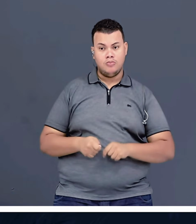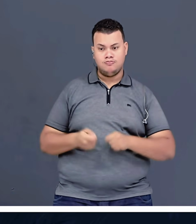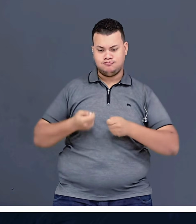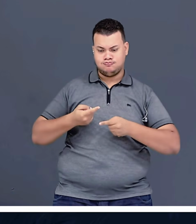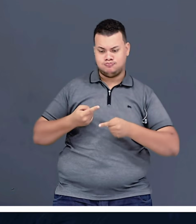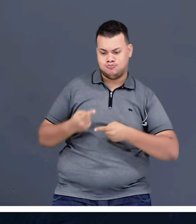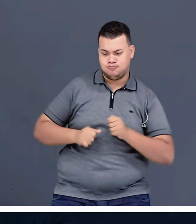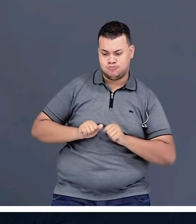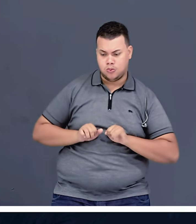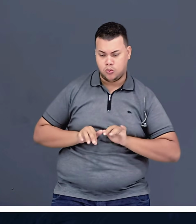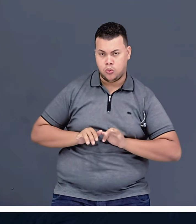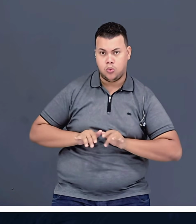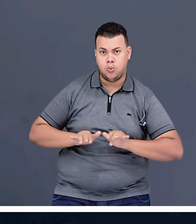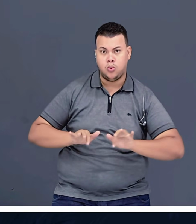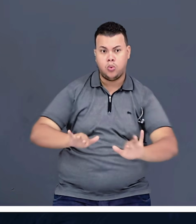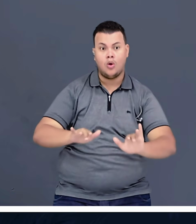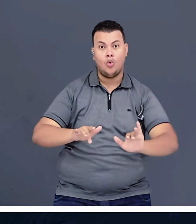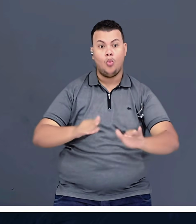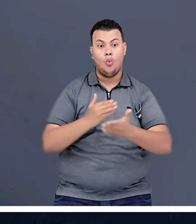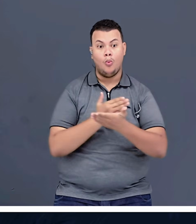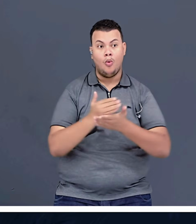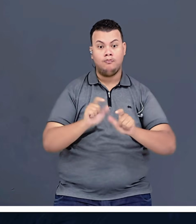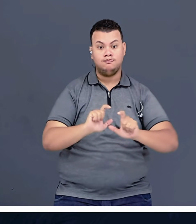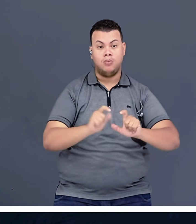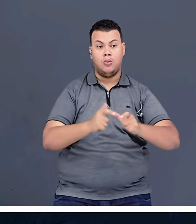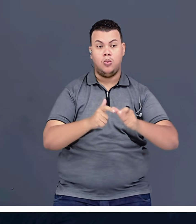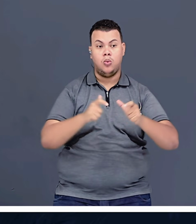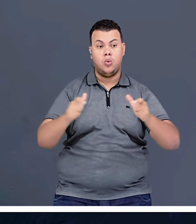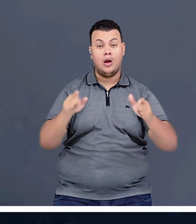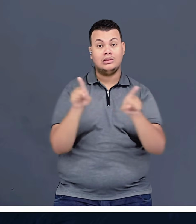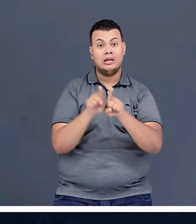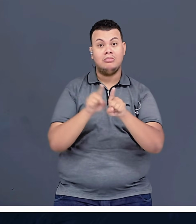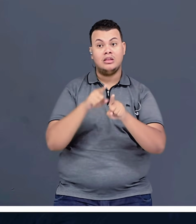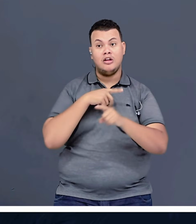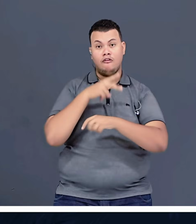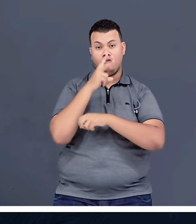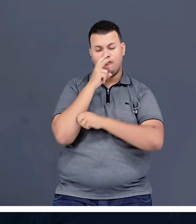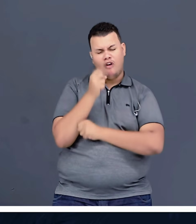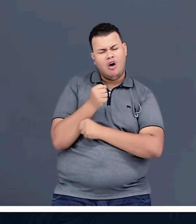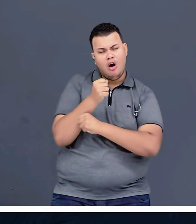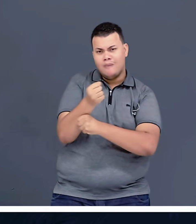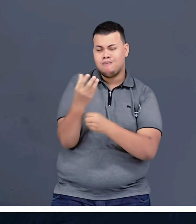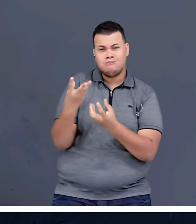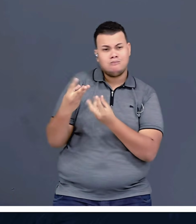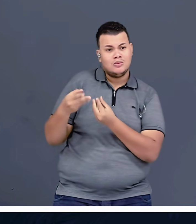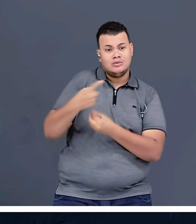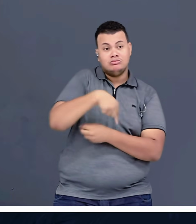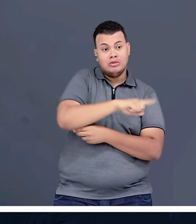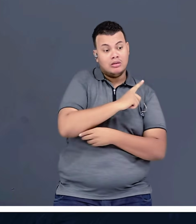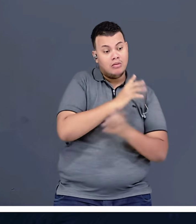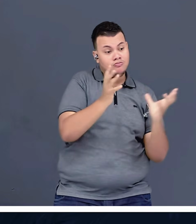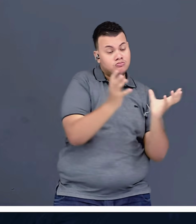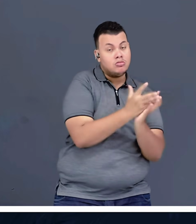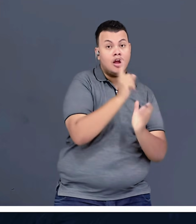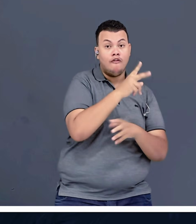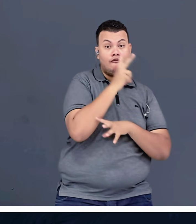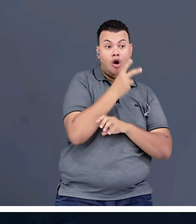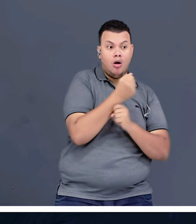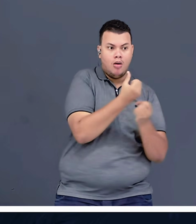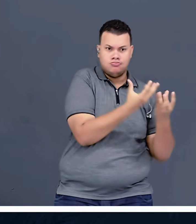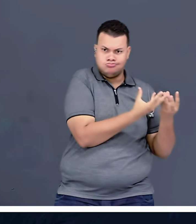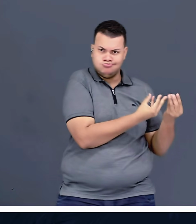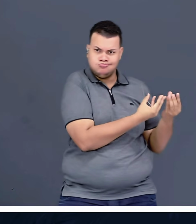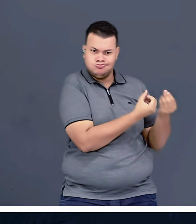proliferaram, tornaram-se numerosos e fortaleceram-se muito. Ou seja, eram fortes. Eram